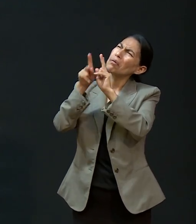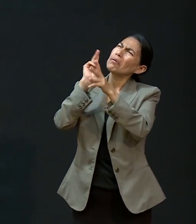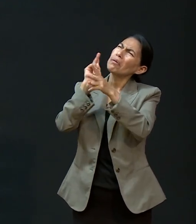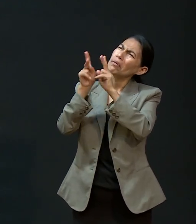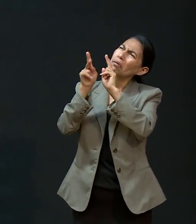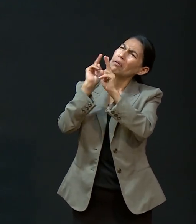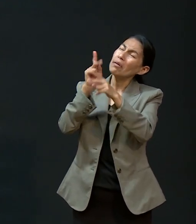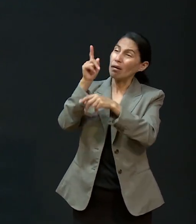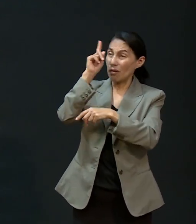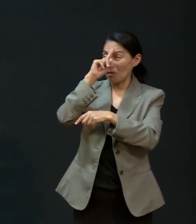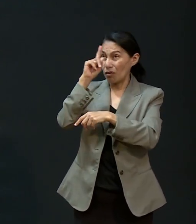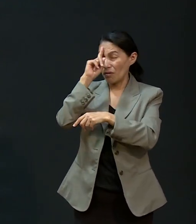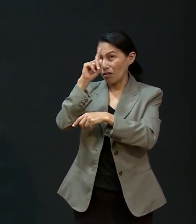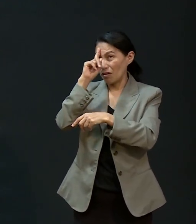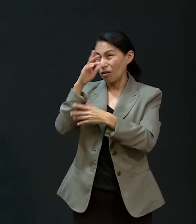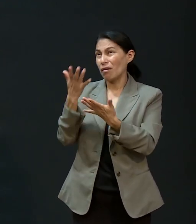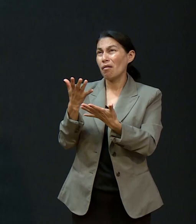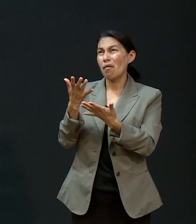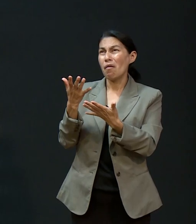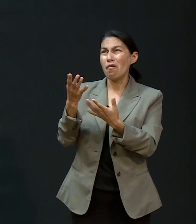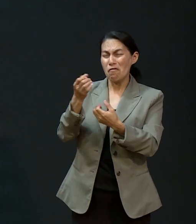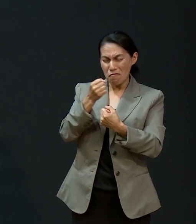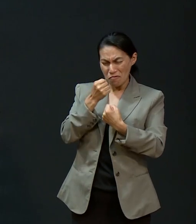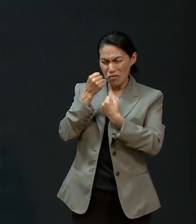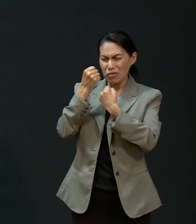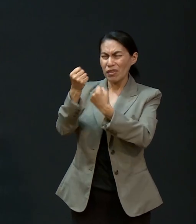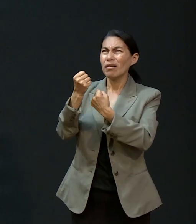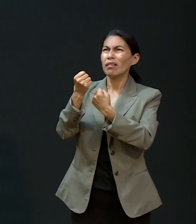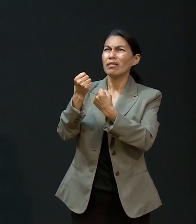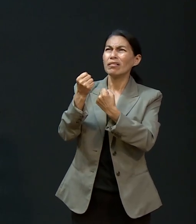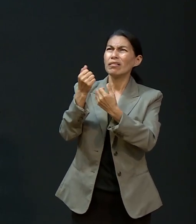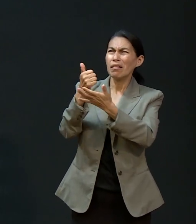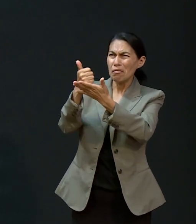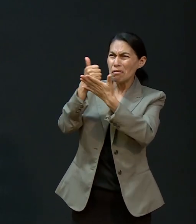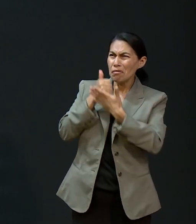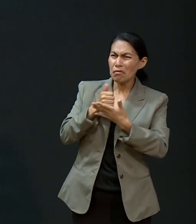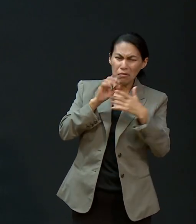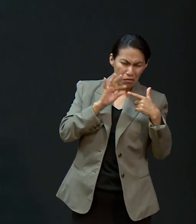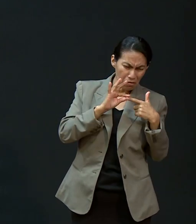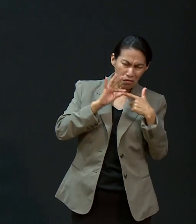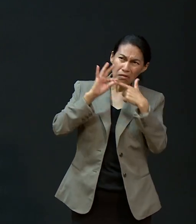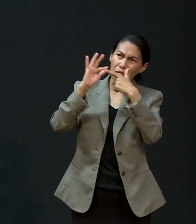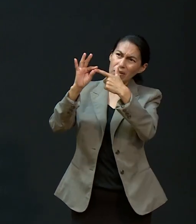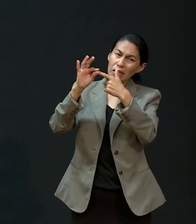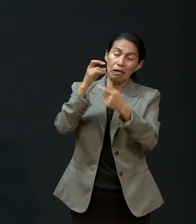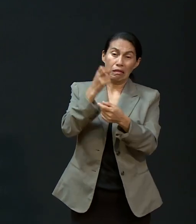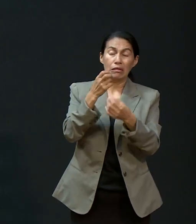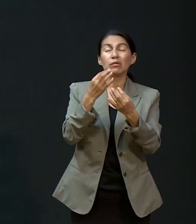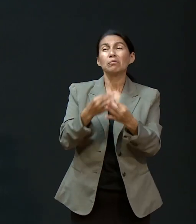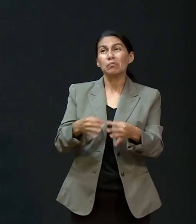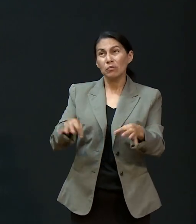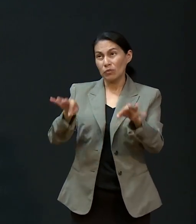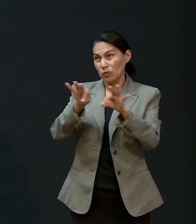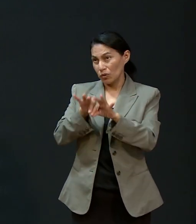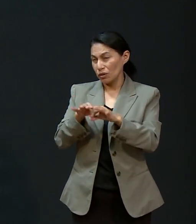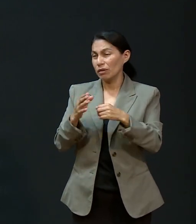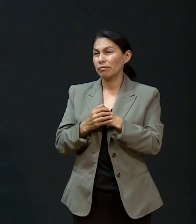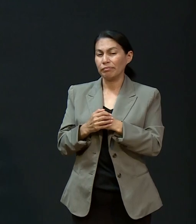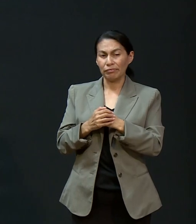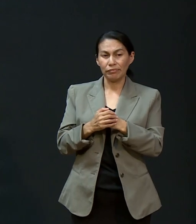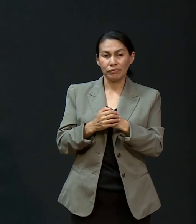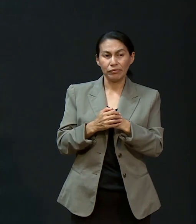desahogarte con Él, pedir consejo, fortaleza, dirección, es sumamente